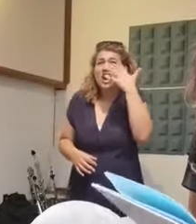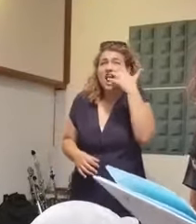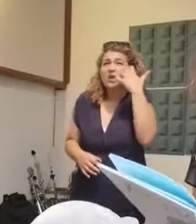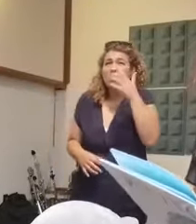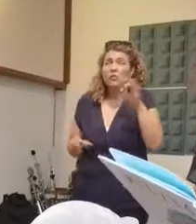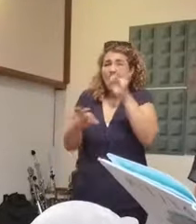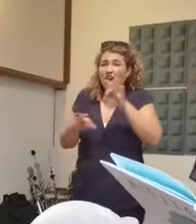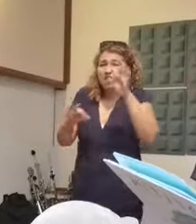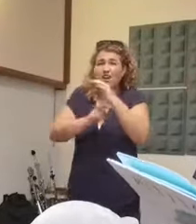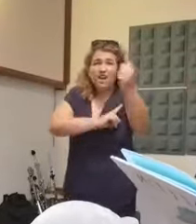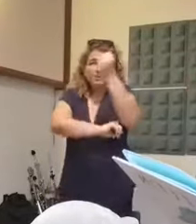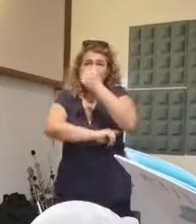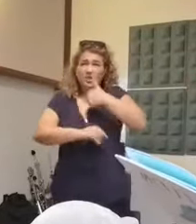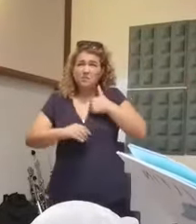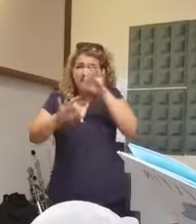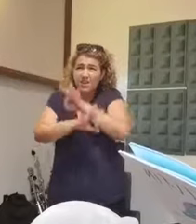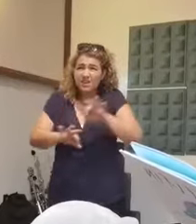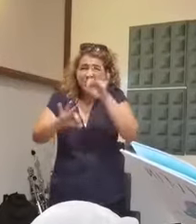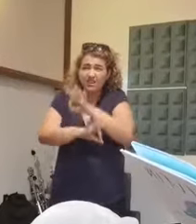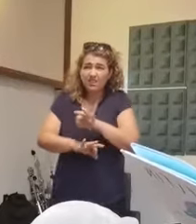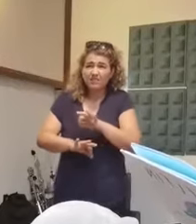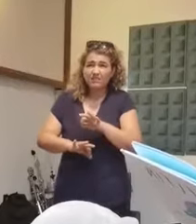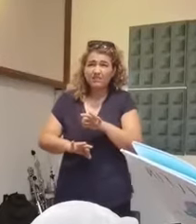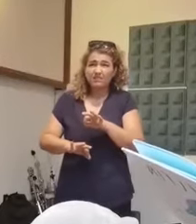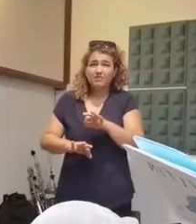nadie lo ayudaba.